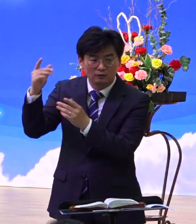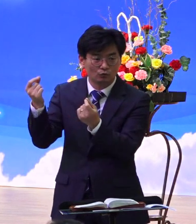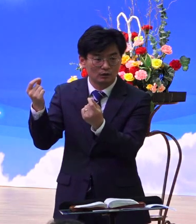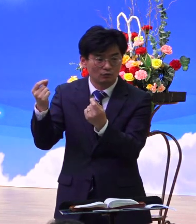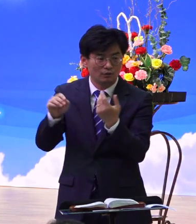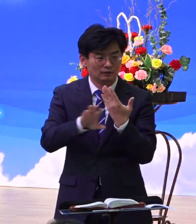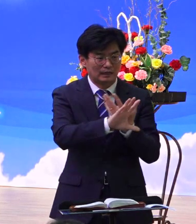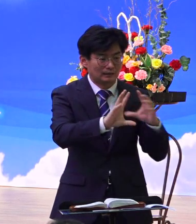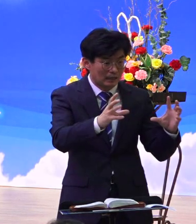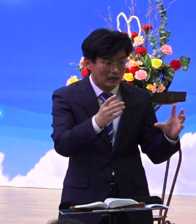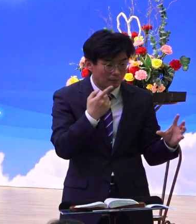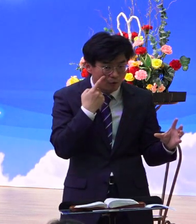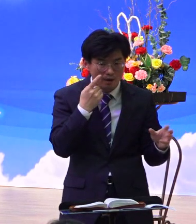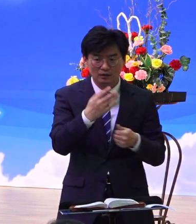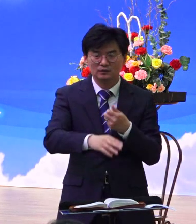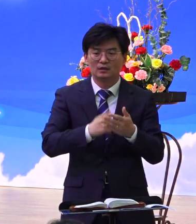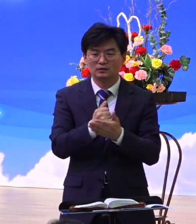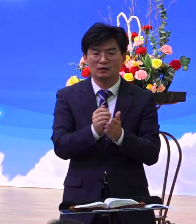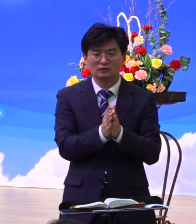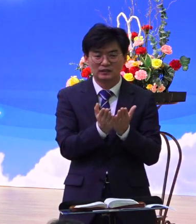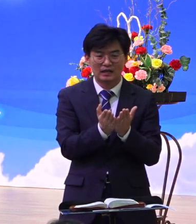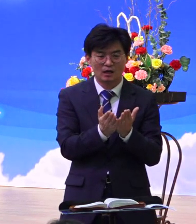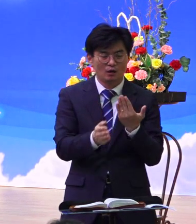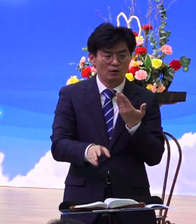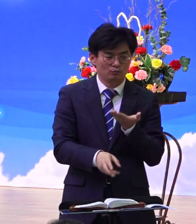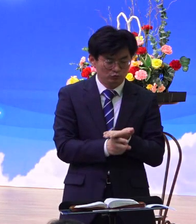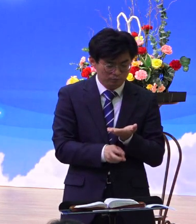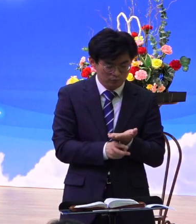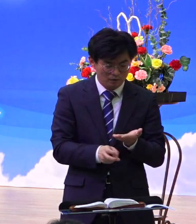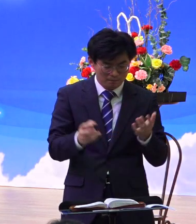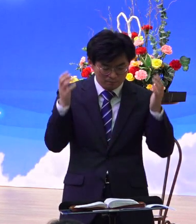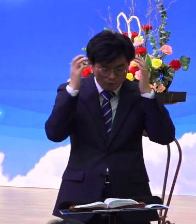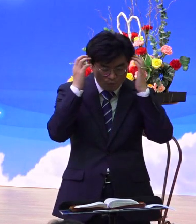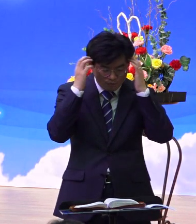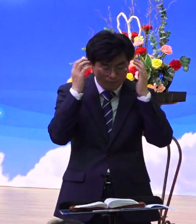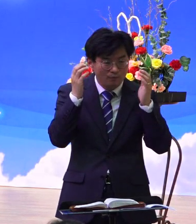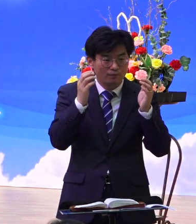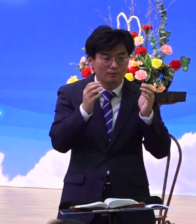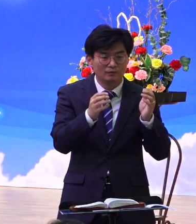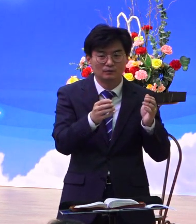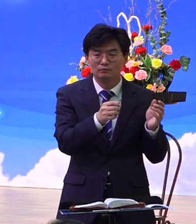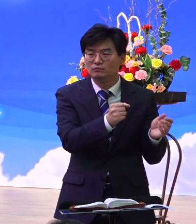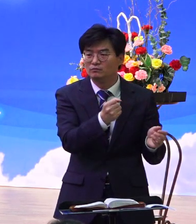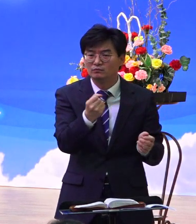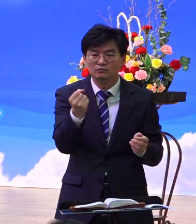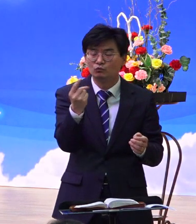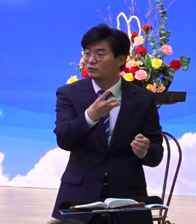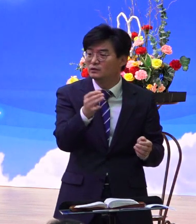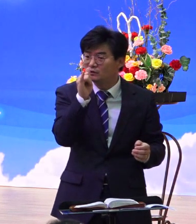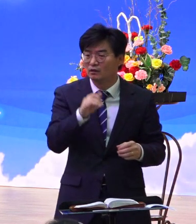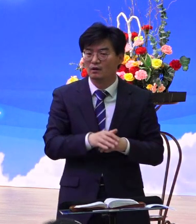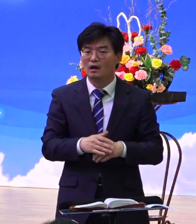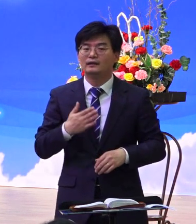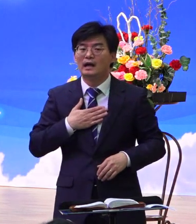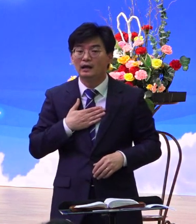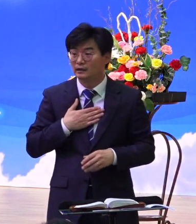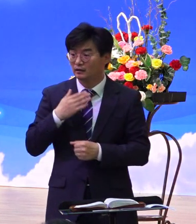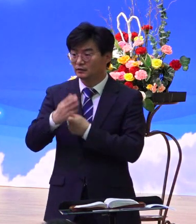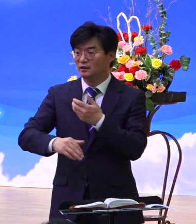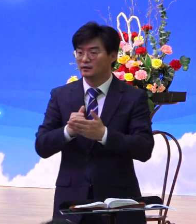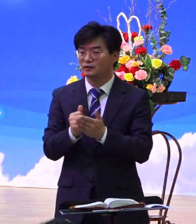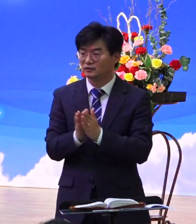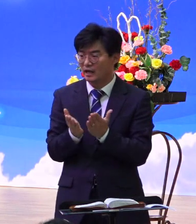성경을 가질 수 없고 성경을 읽을 수도 없습니다. 근데 여러분에게 성경이 있습니다. 성경이